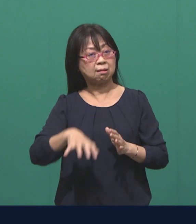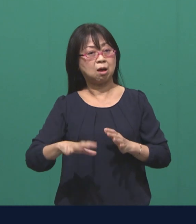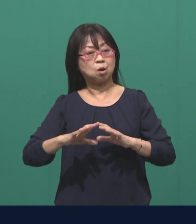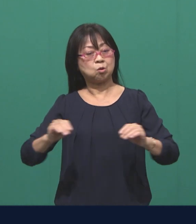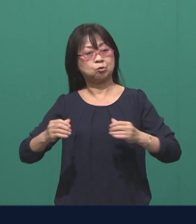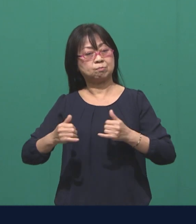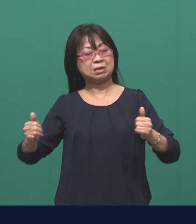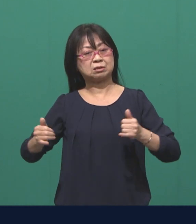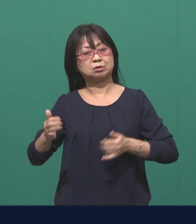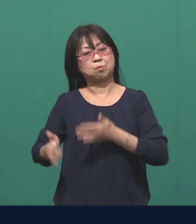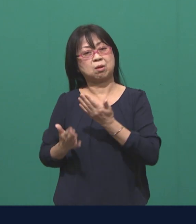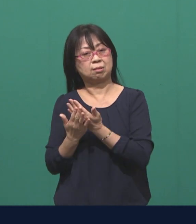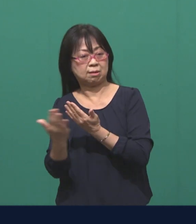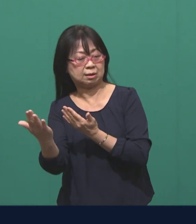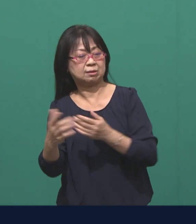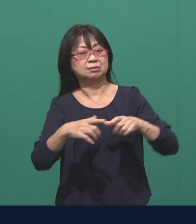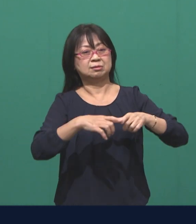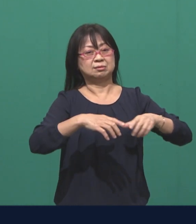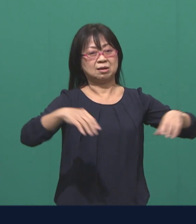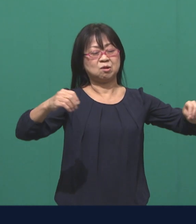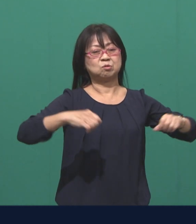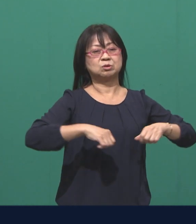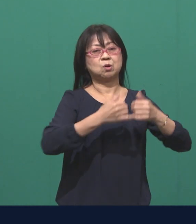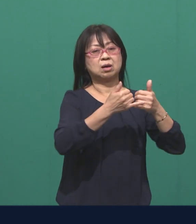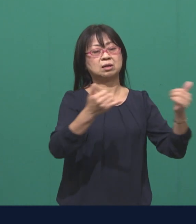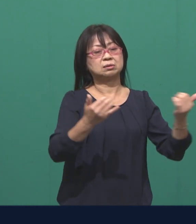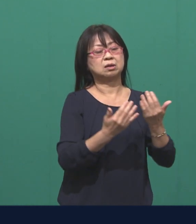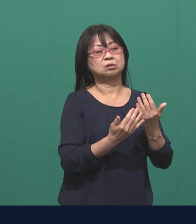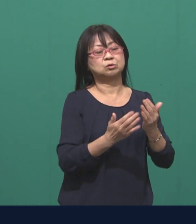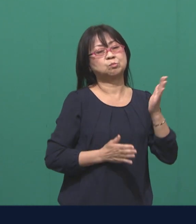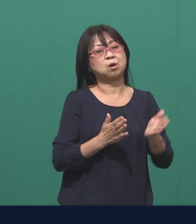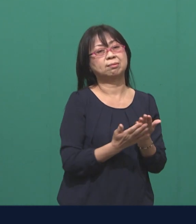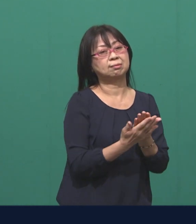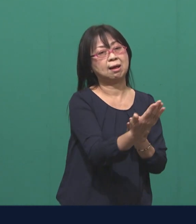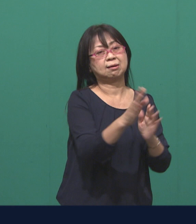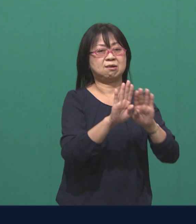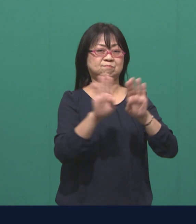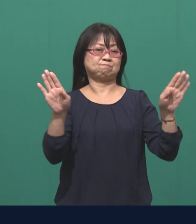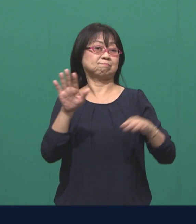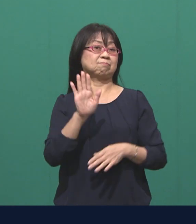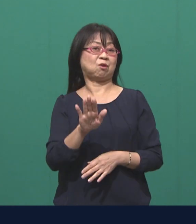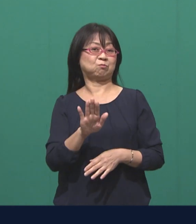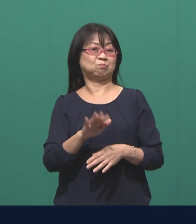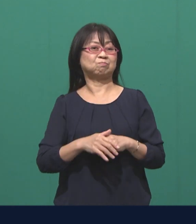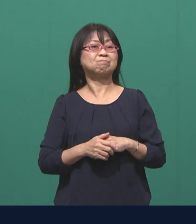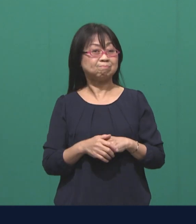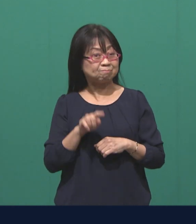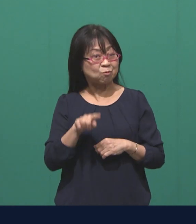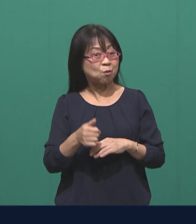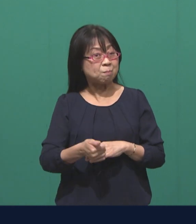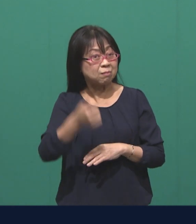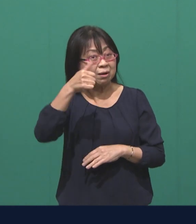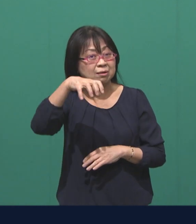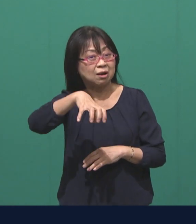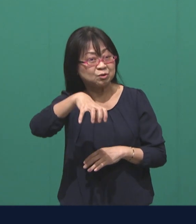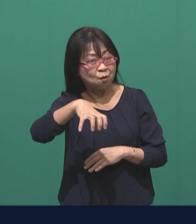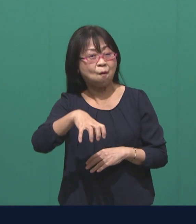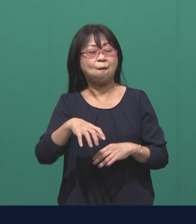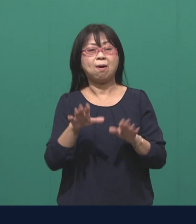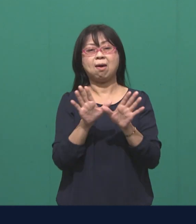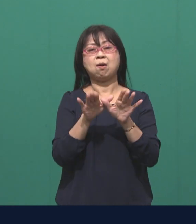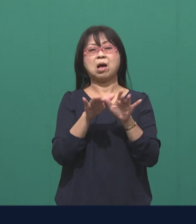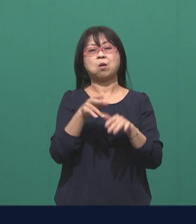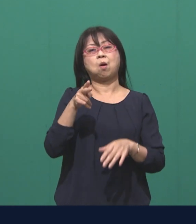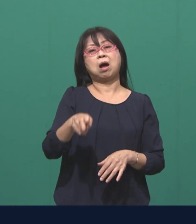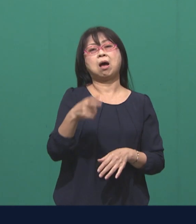2025年に滋賀県で開催される国民スポーツ大会と全国障害者スポーツ大会のメ